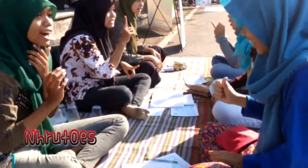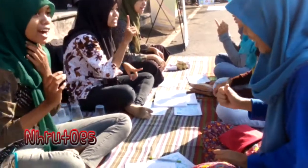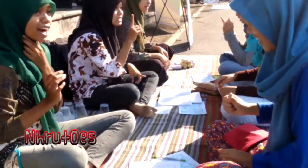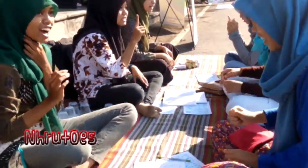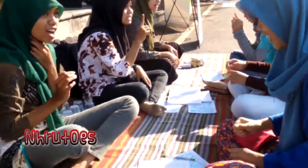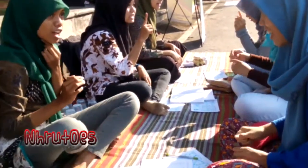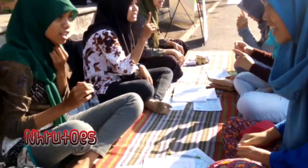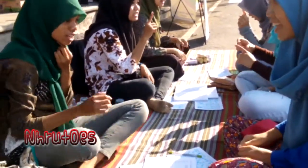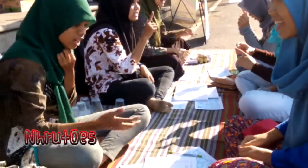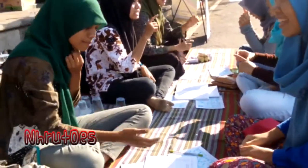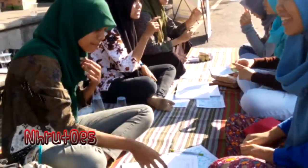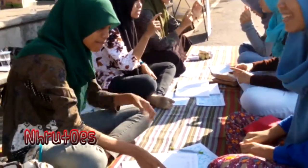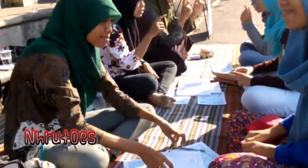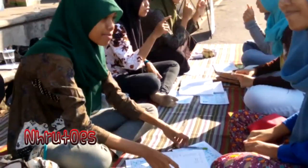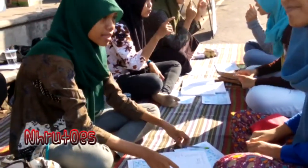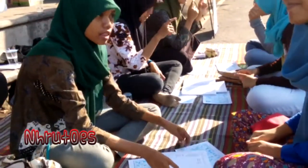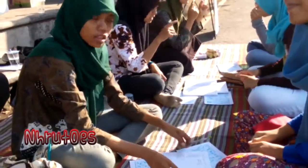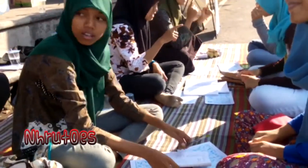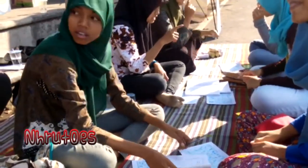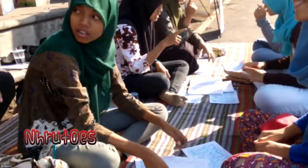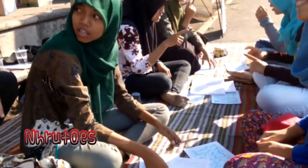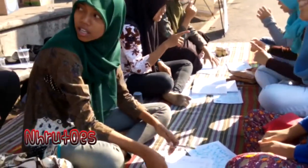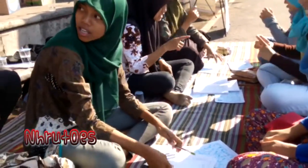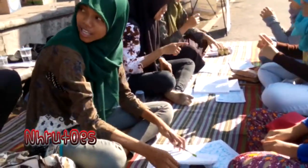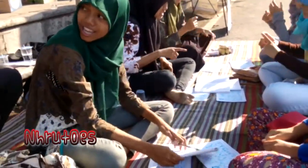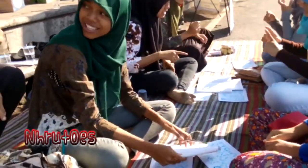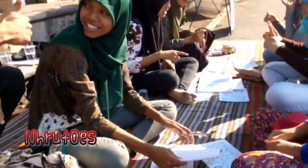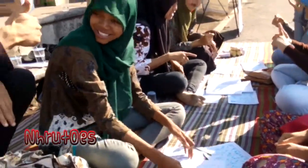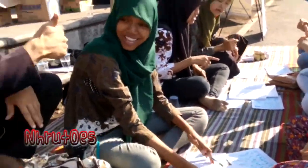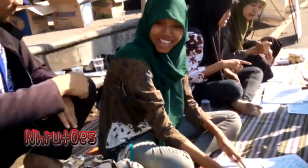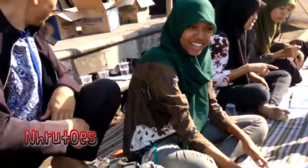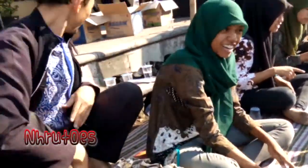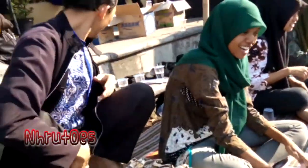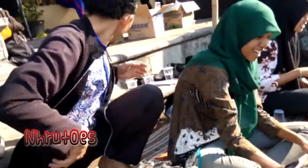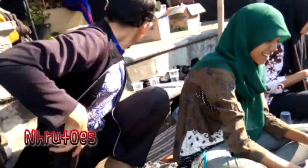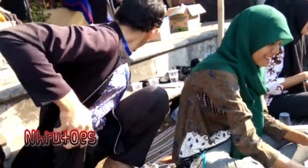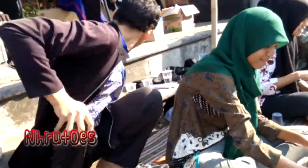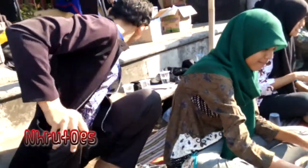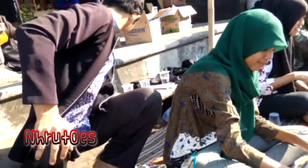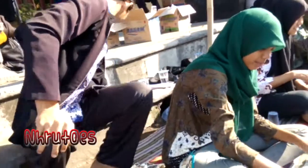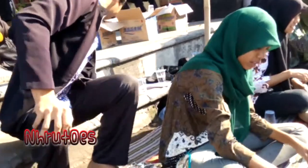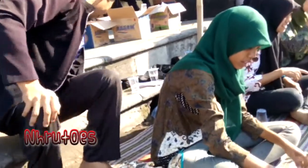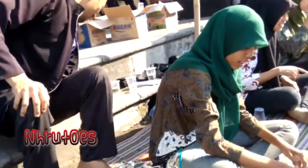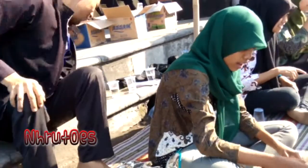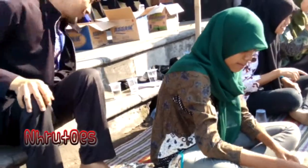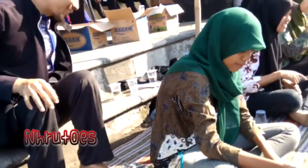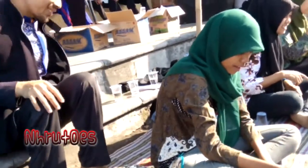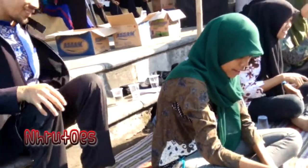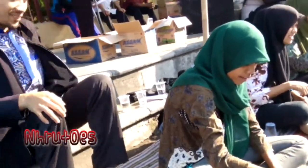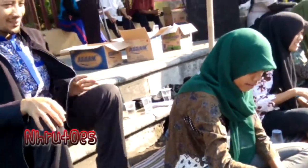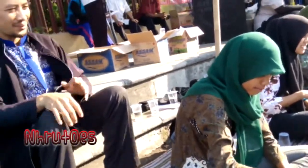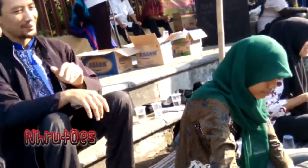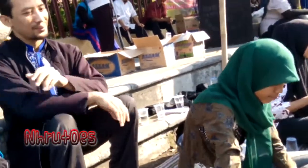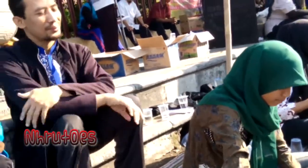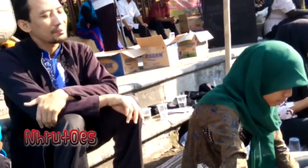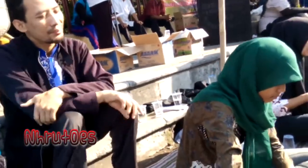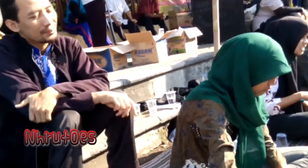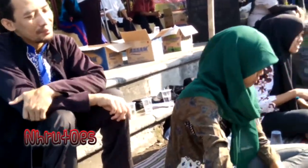Fabel, bisa menerima kehidupan di Fabel di sekelilingnya begitu ya Pak Aris. Dan jelas, kalau